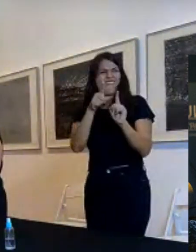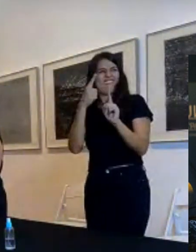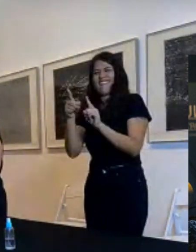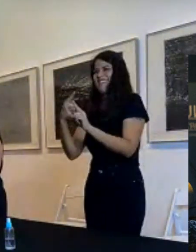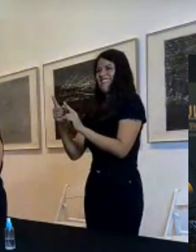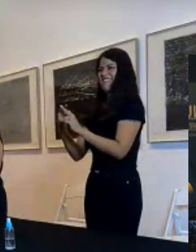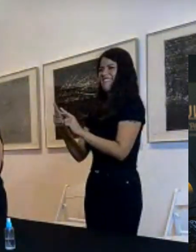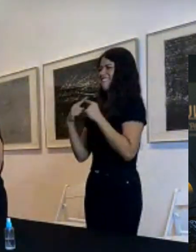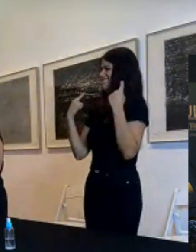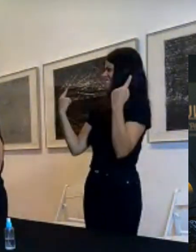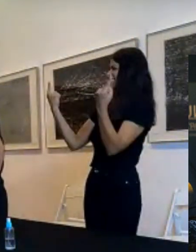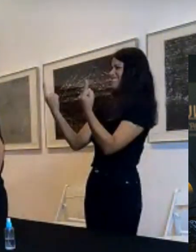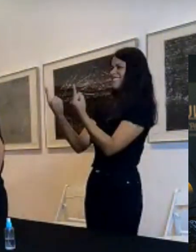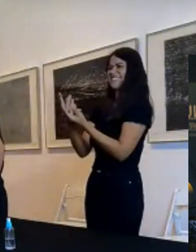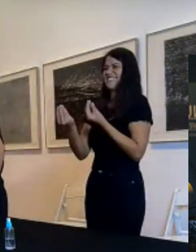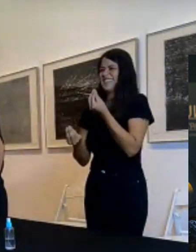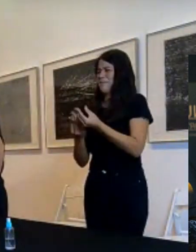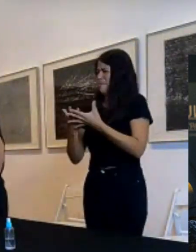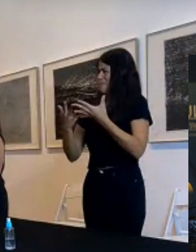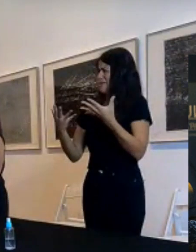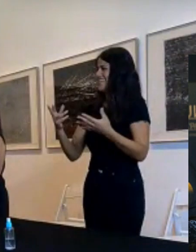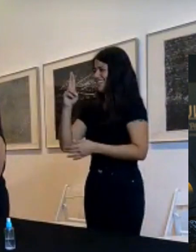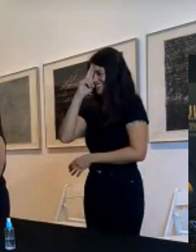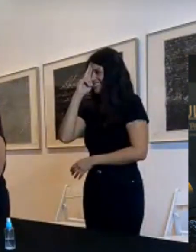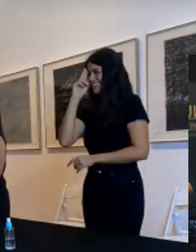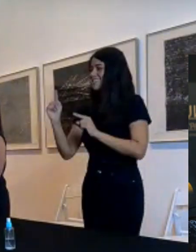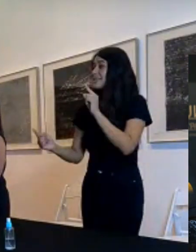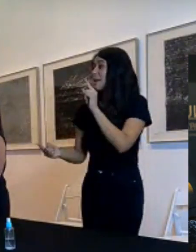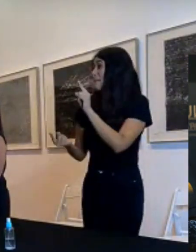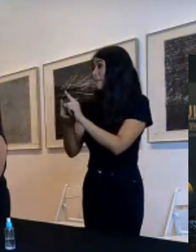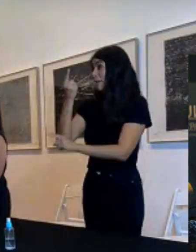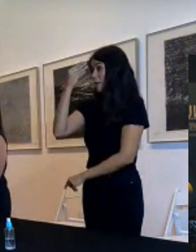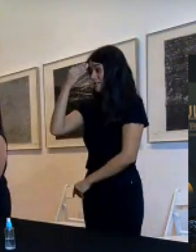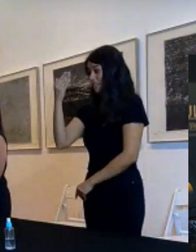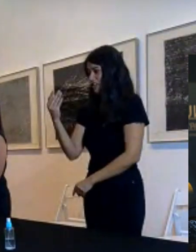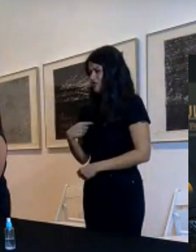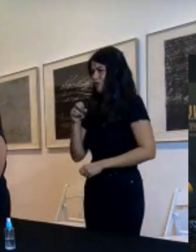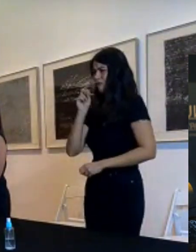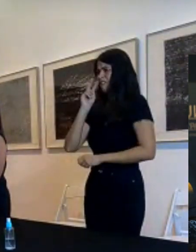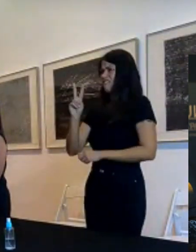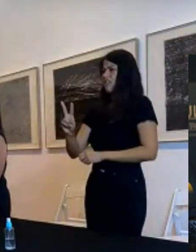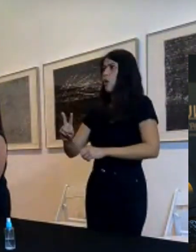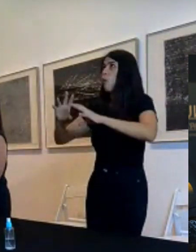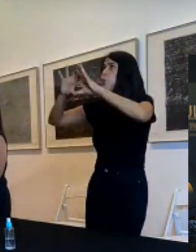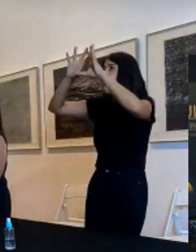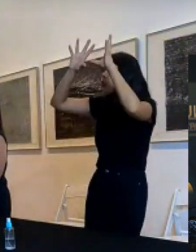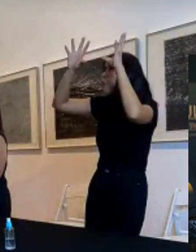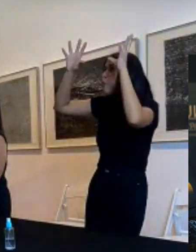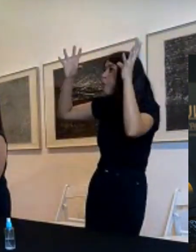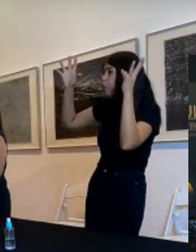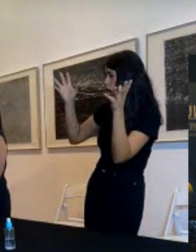Muy raras. Recuerdo que lo primero que dice tía fue un tremendo logo de radio hecho